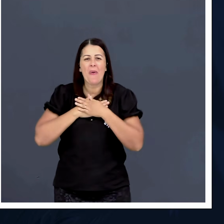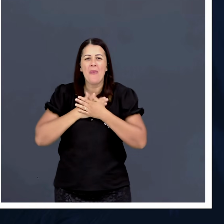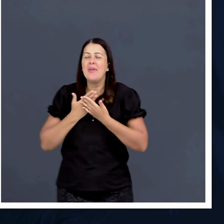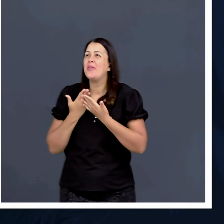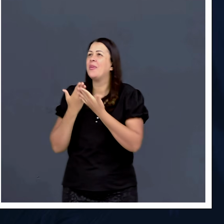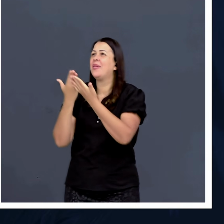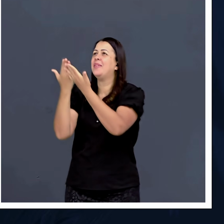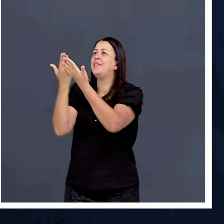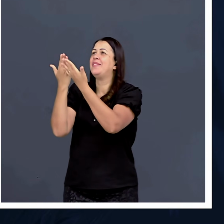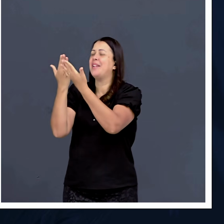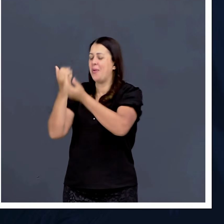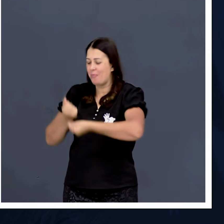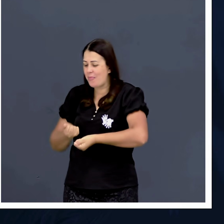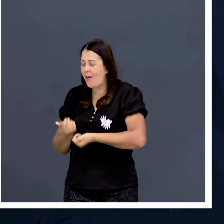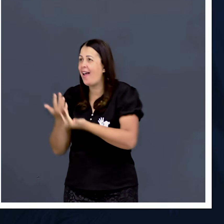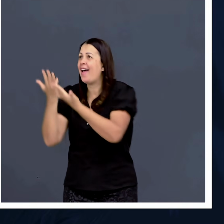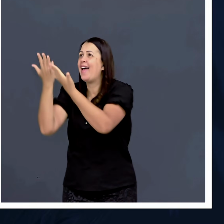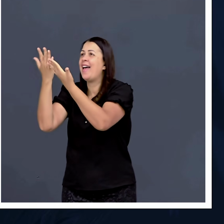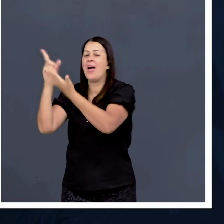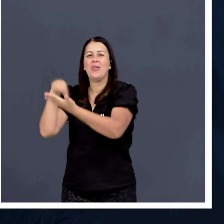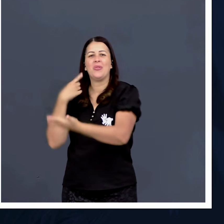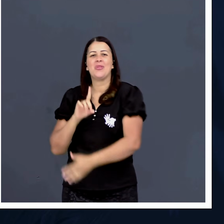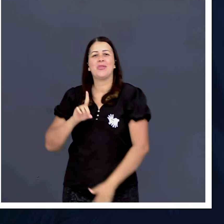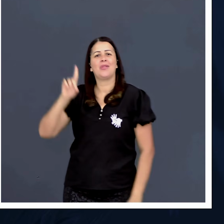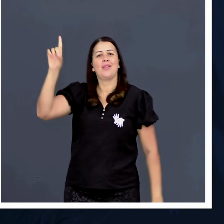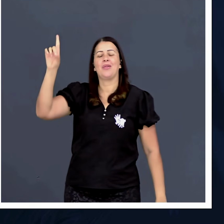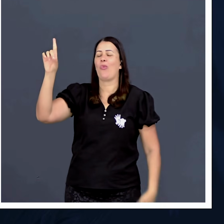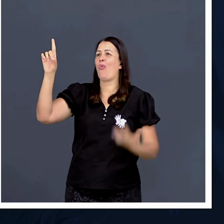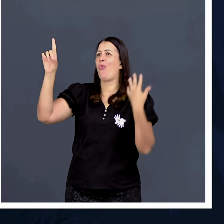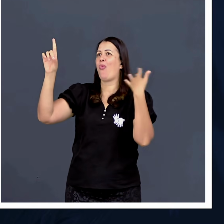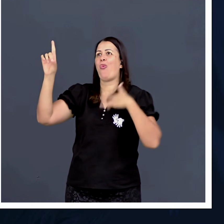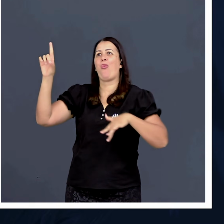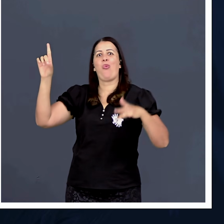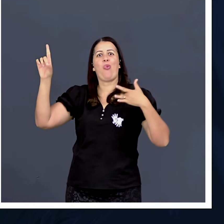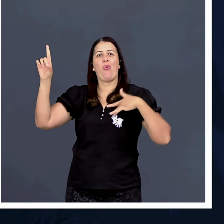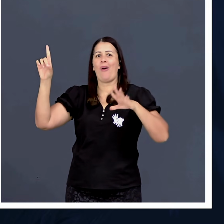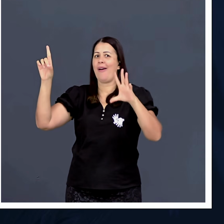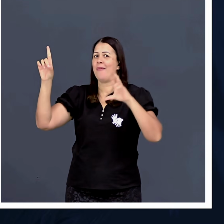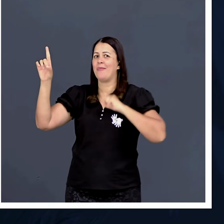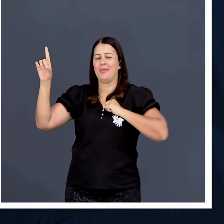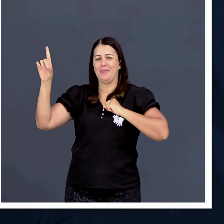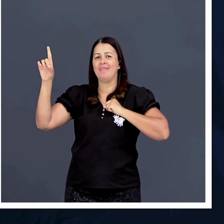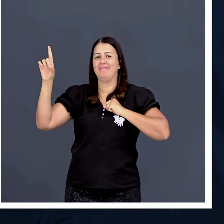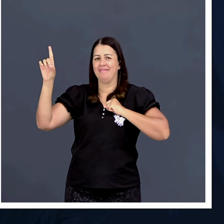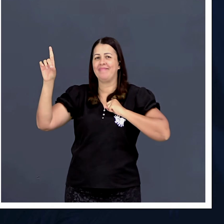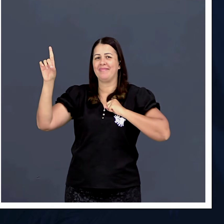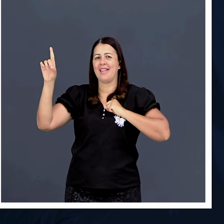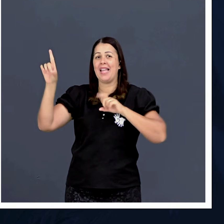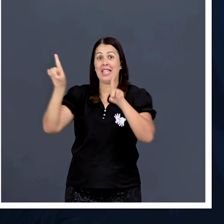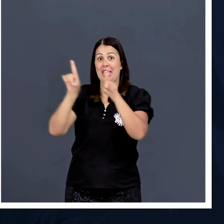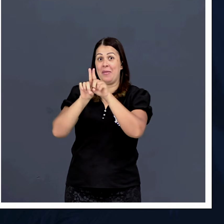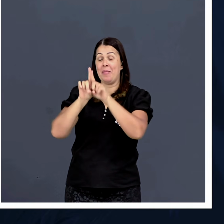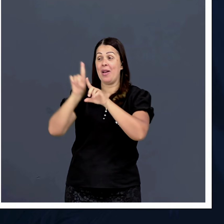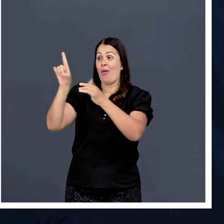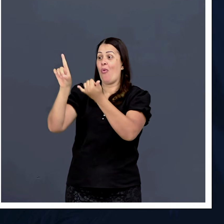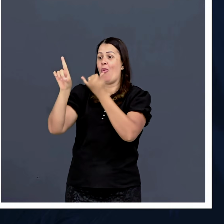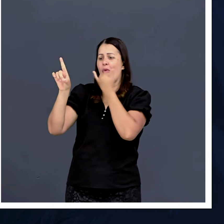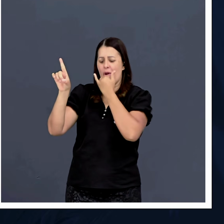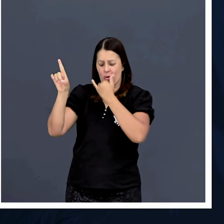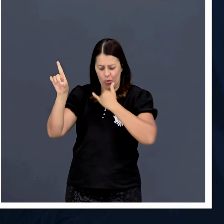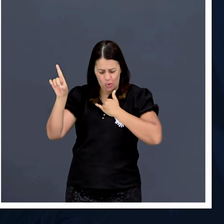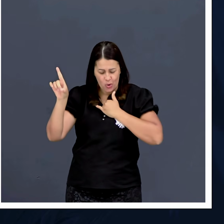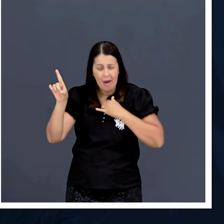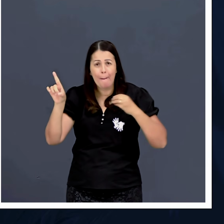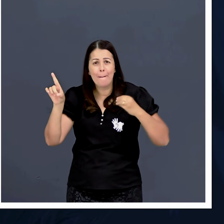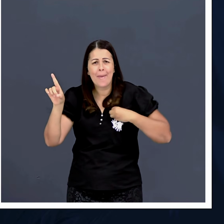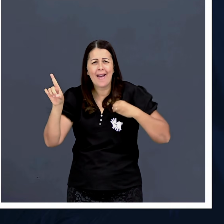eu vou te acolher. O nosso Deus, Ele é cheio de compaixão, inclusive para perdoar os nossos pecados.